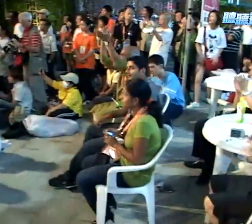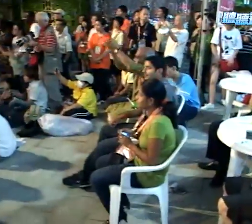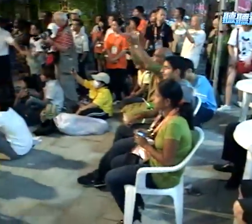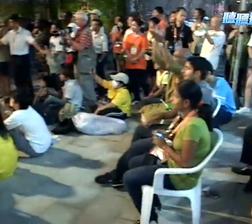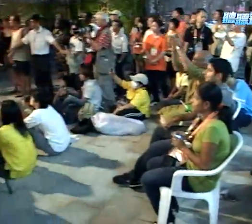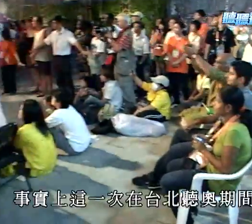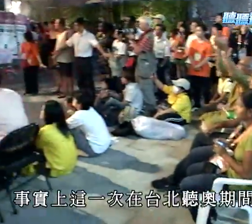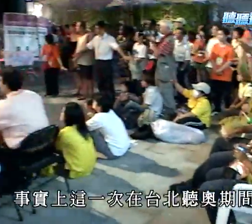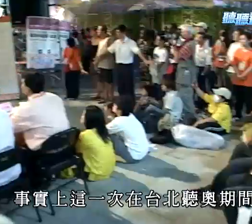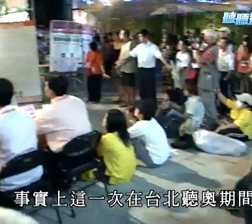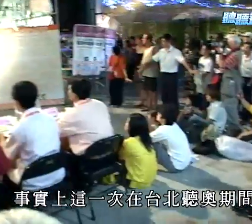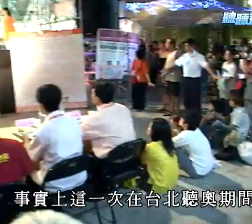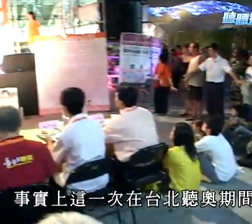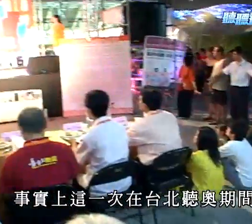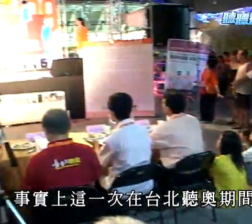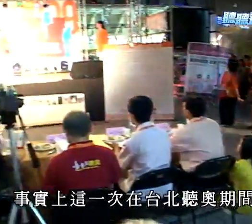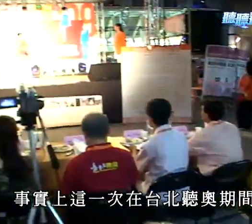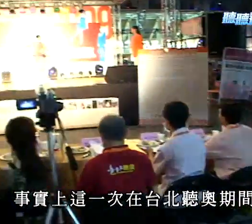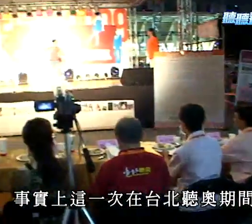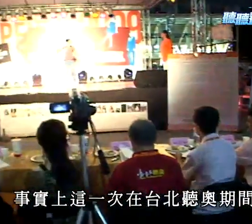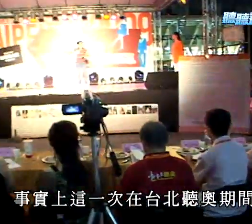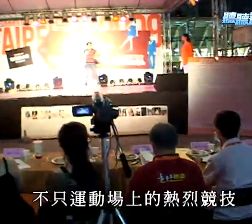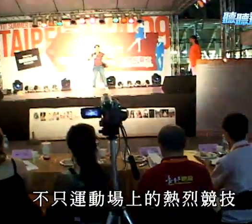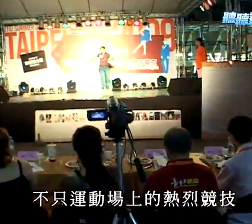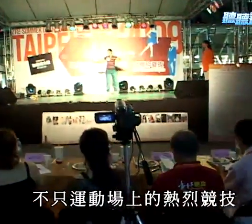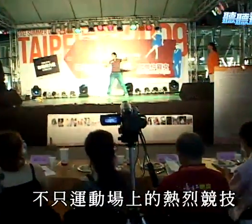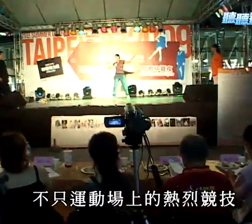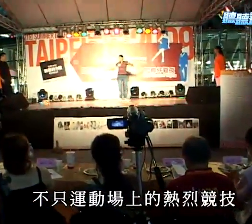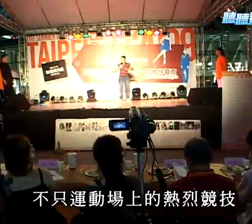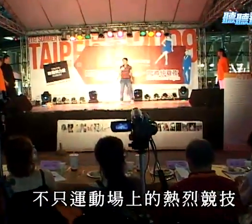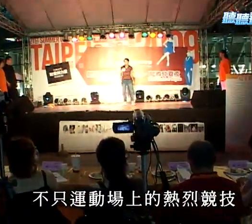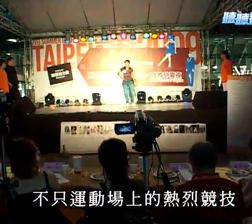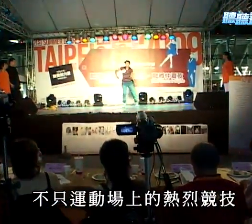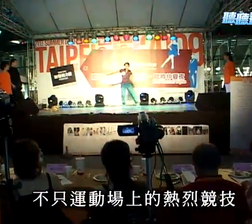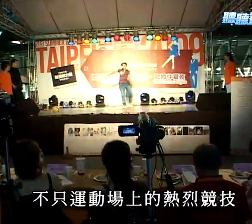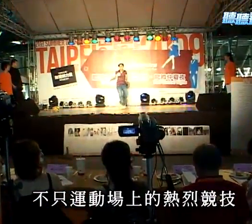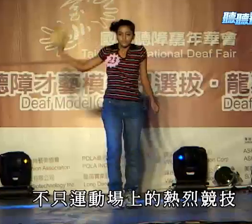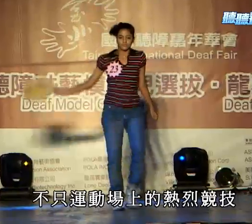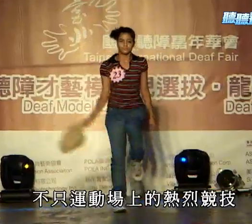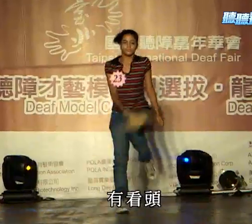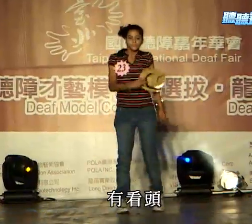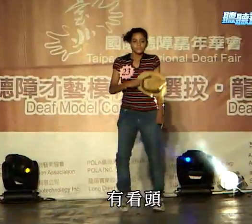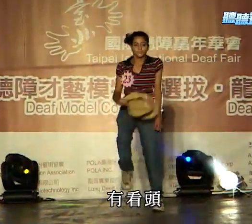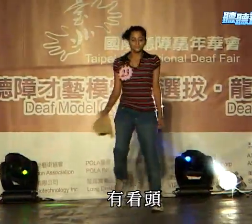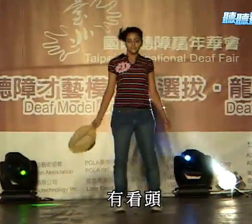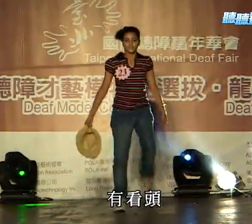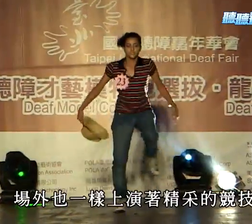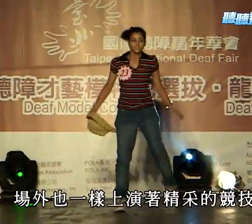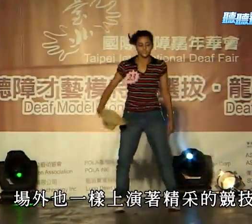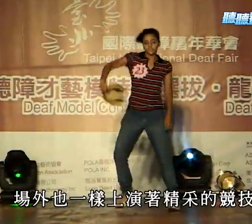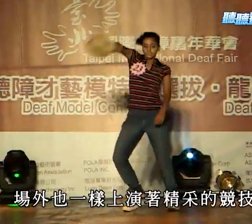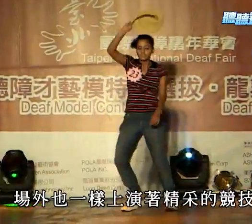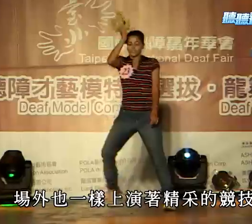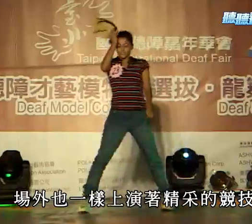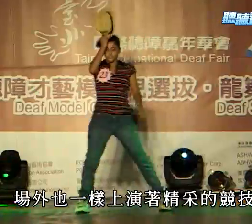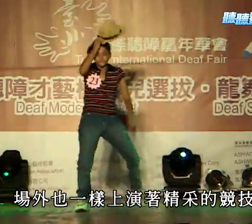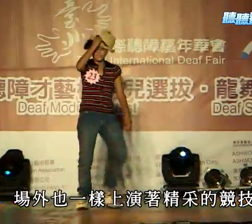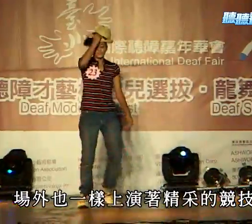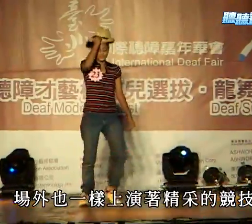事实上，这次在台北听奥期间，不止运动场上的热烈竞技有看头，场外也一样上演着精彩的